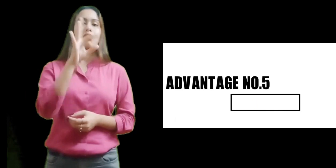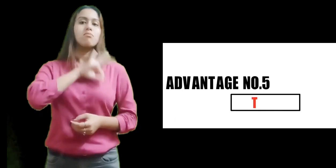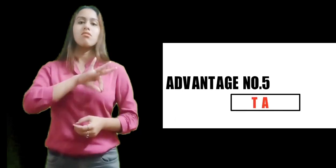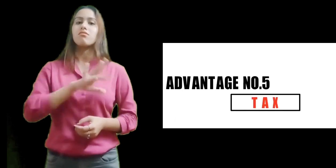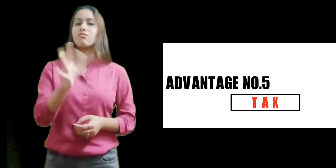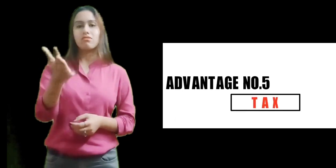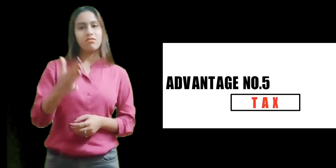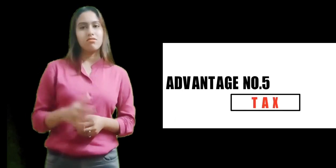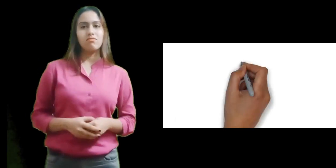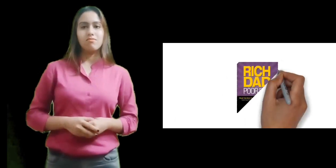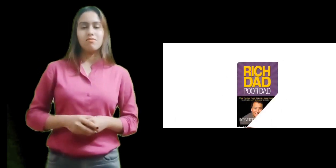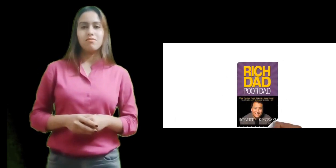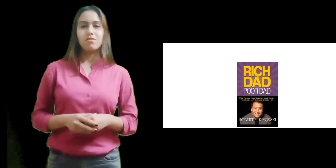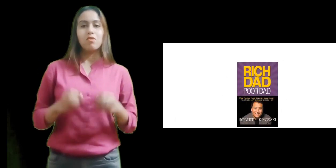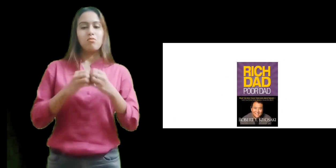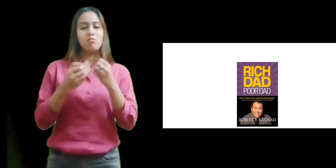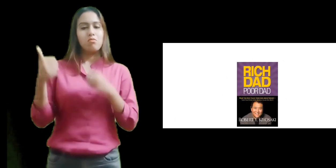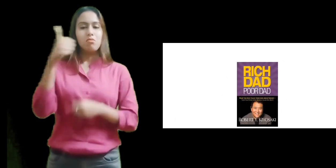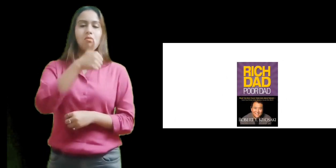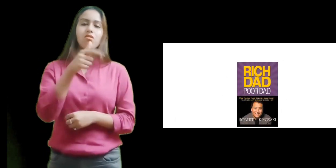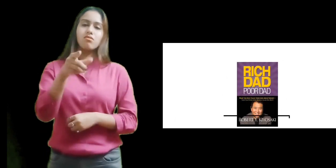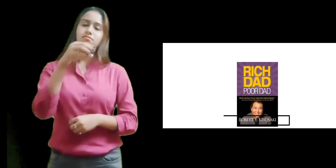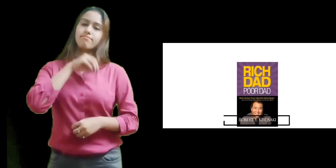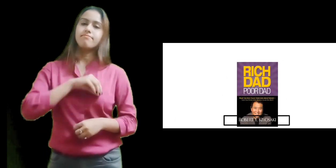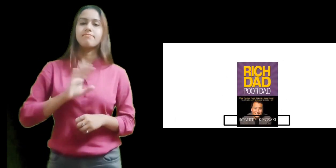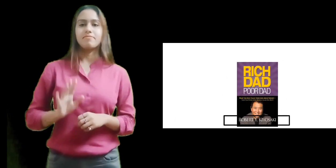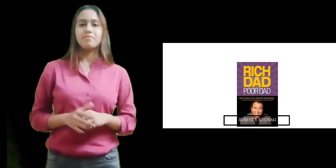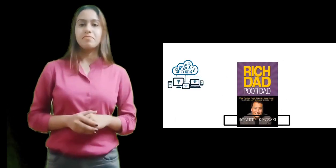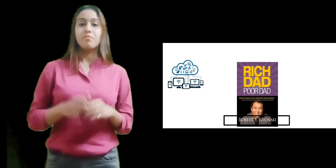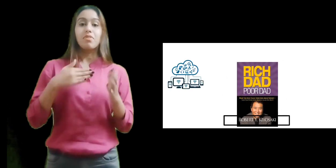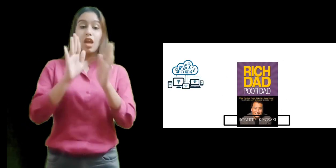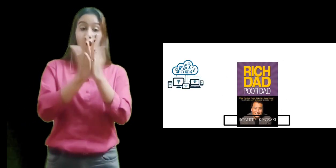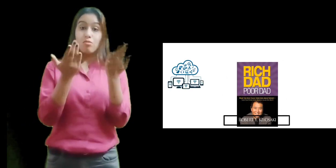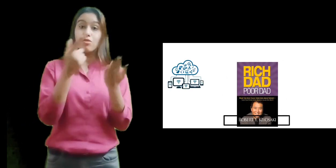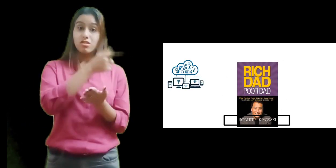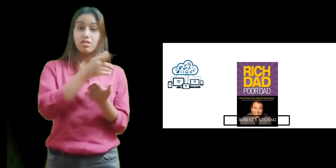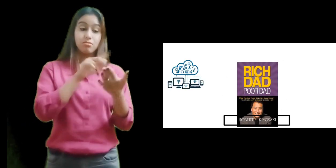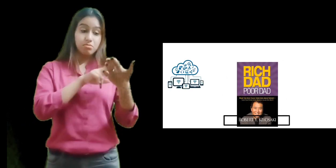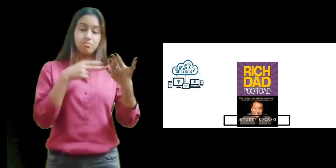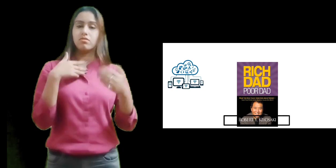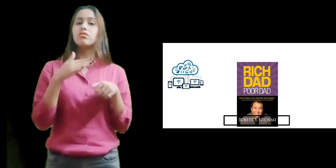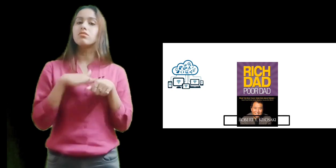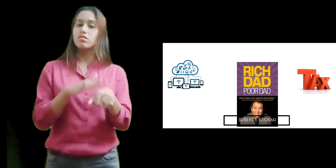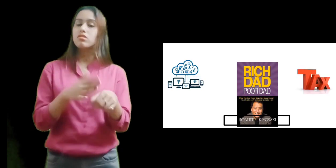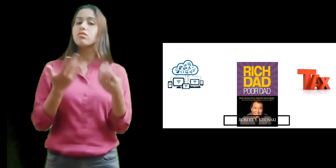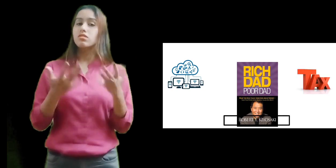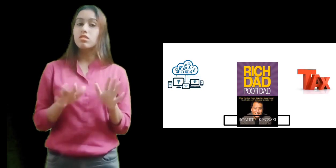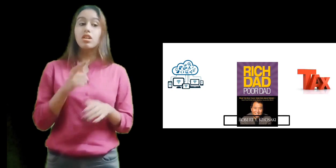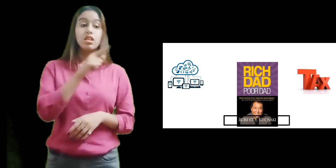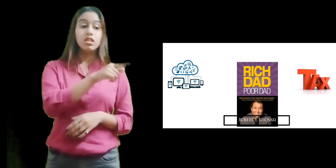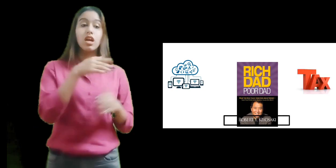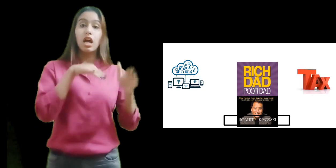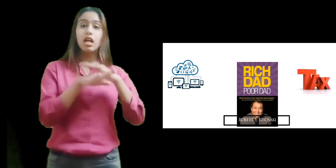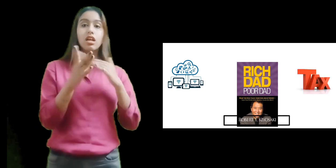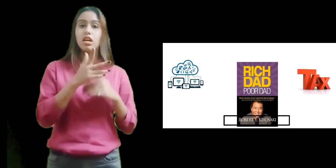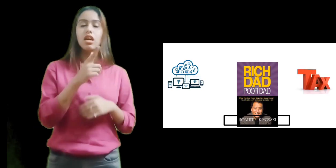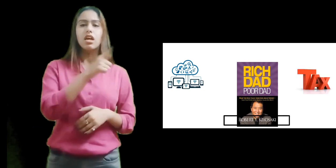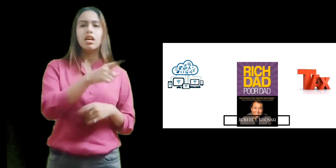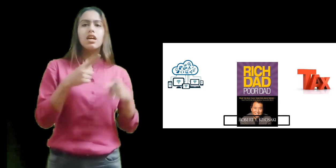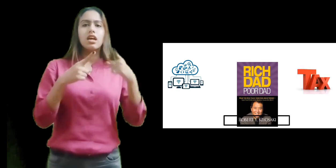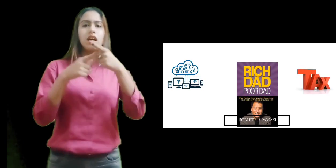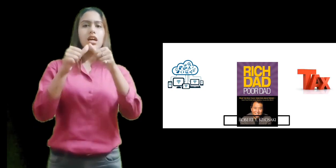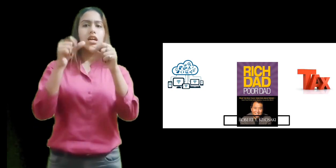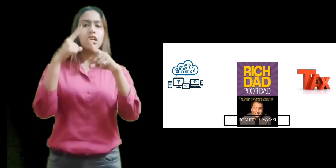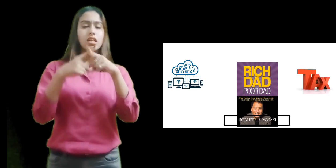टैक्स। रिच डैड पुअर डैड बुक में रॉबर्ट ने बताया है कि कैसे वो बिजनेस ऑर्गेनाइजेशन का यूज करके अपने बहुत से टैक्स बचाते हैं।